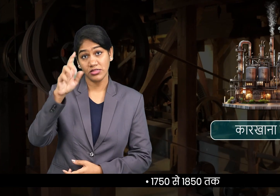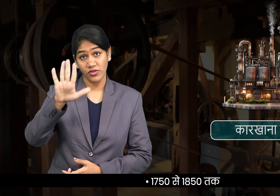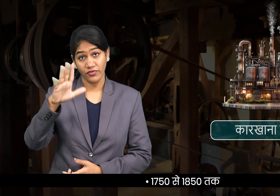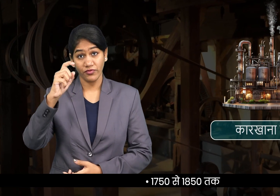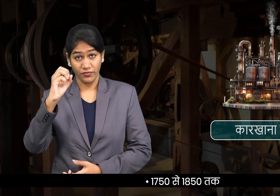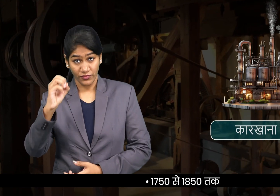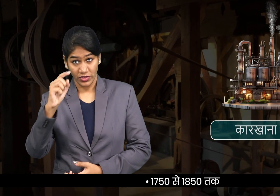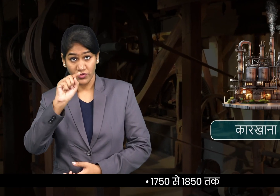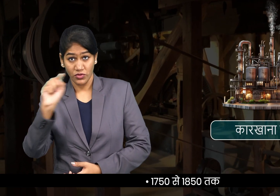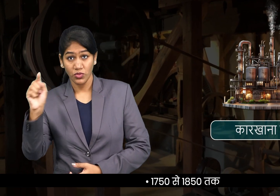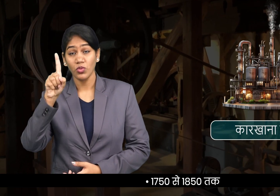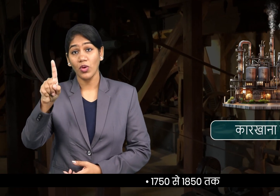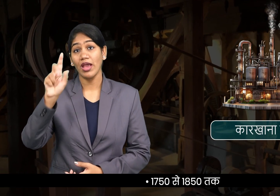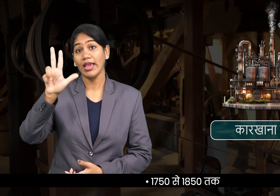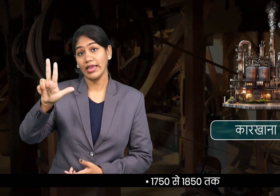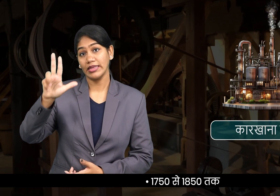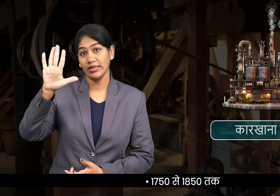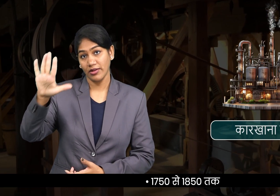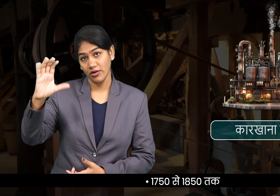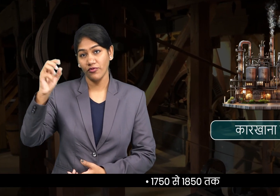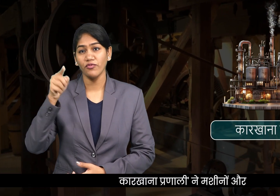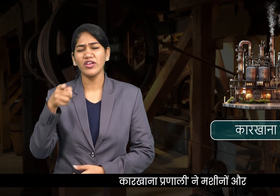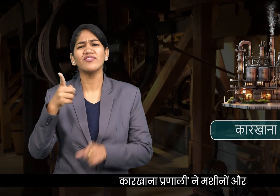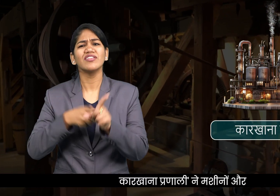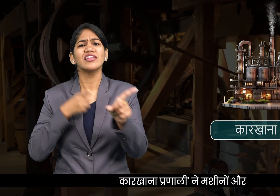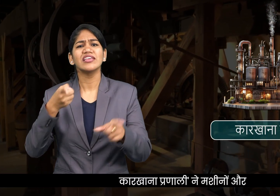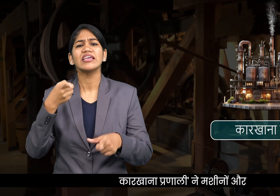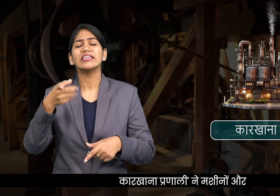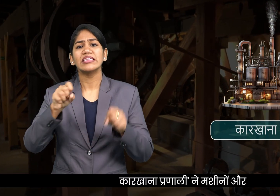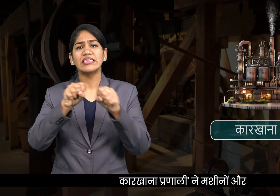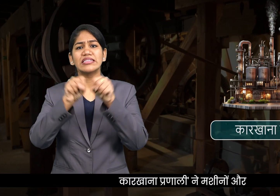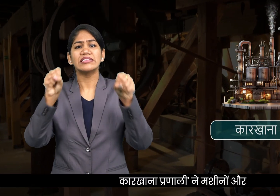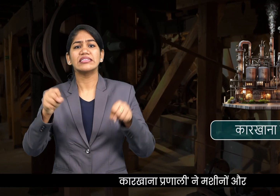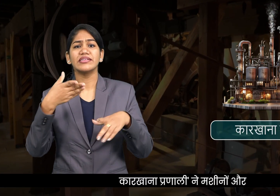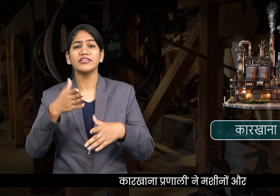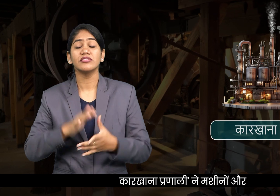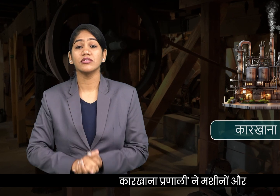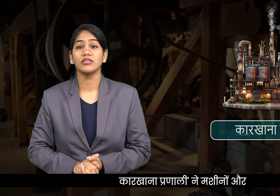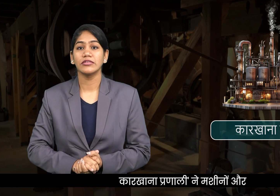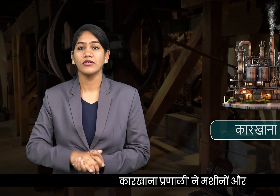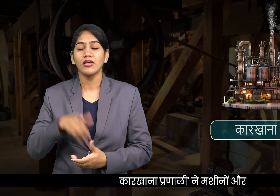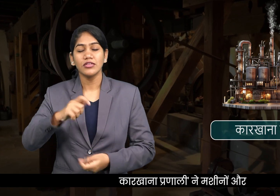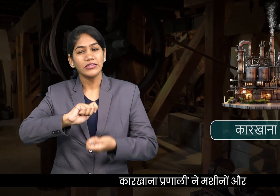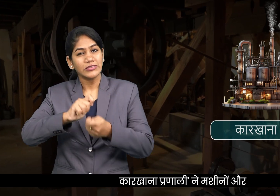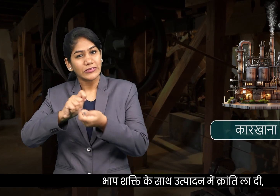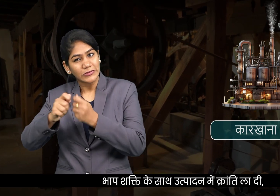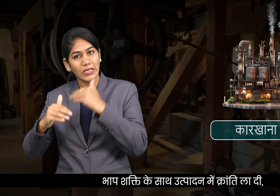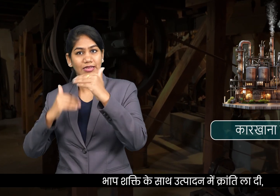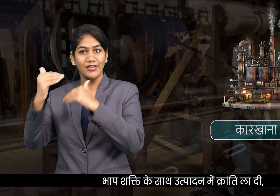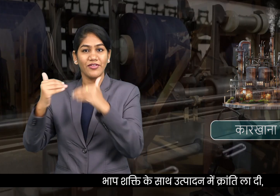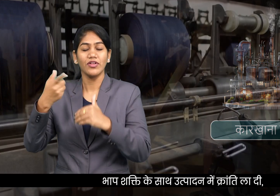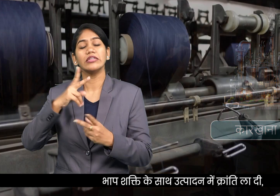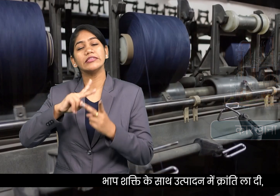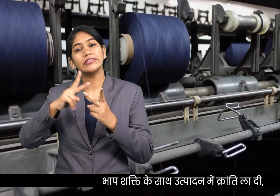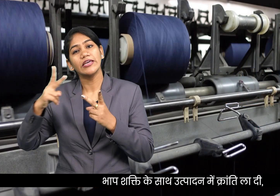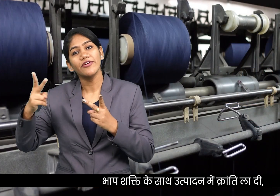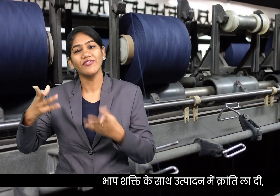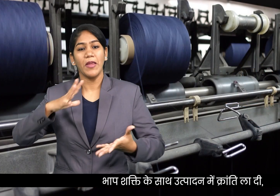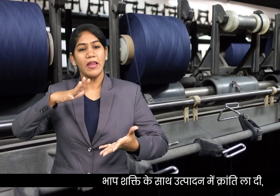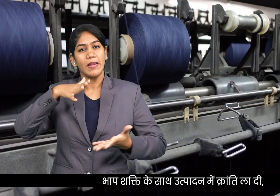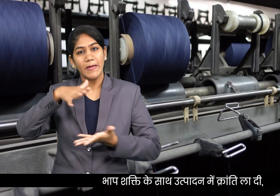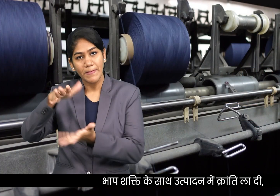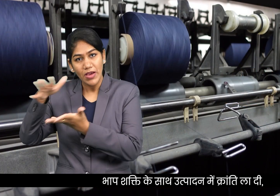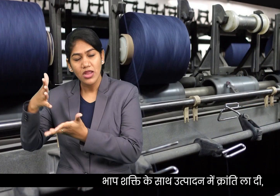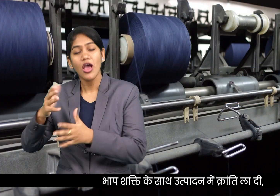1750 से 1850 तक कारखाना प्रणाली ने मशीनों और भाप शक्ति के